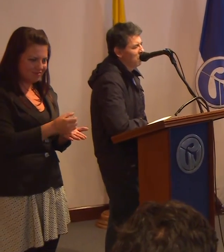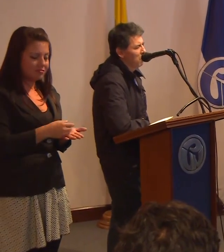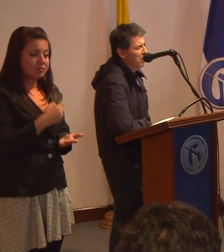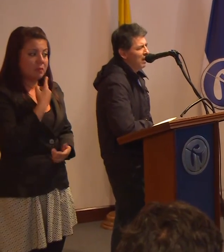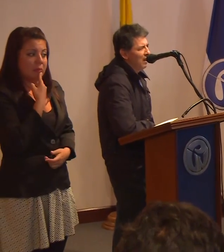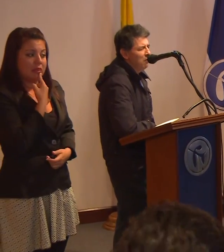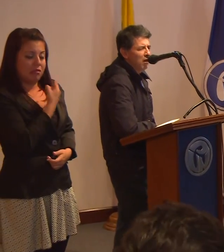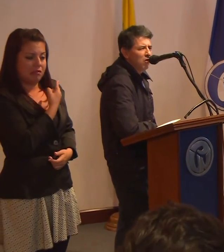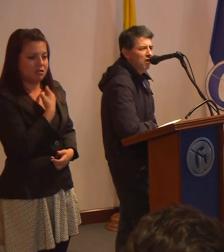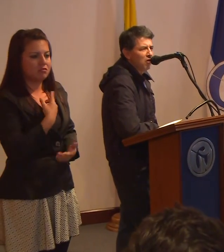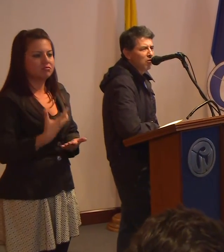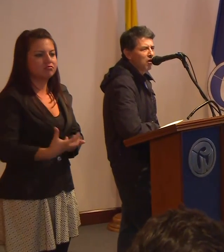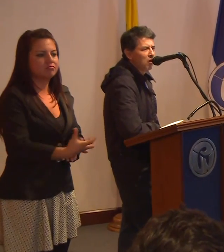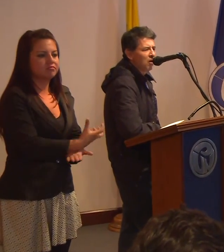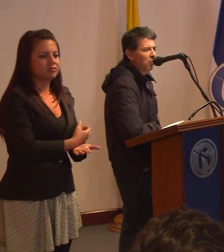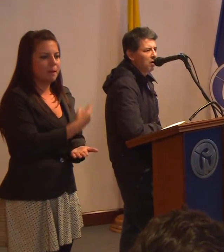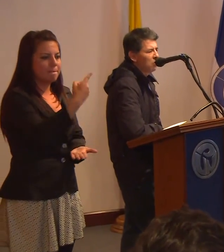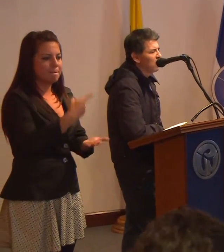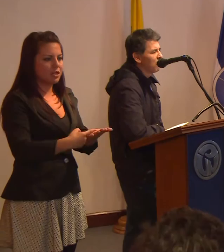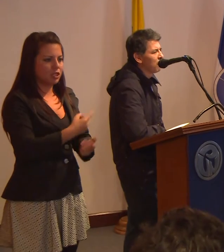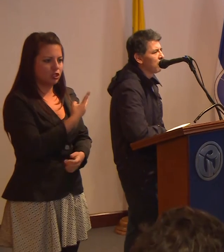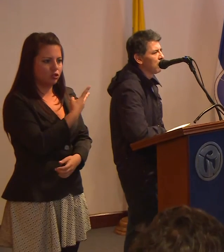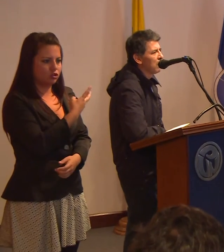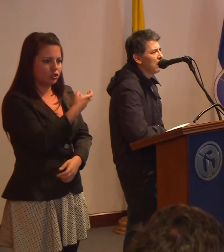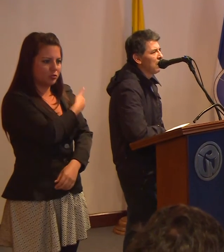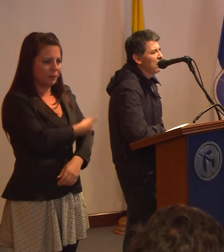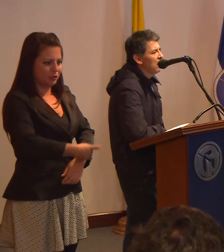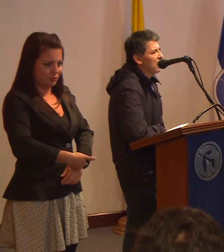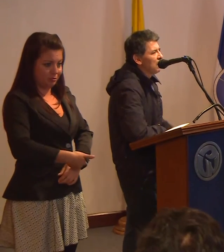recogieron 1.200 millones de pesos.